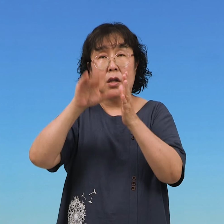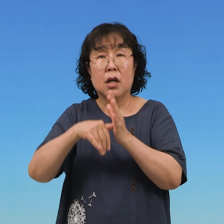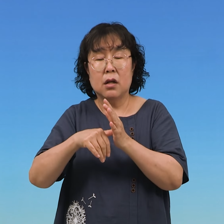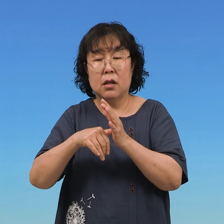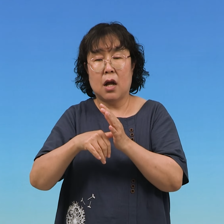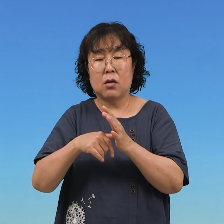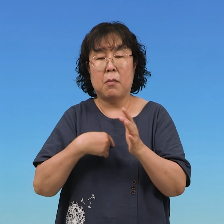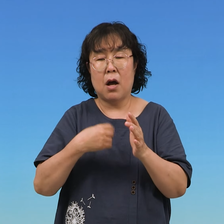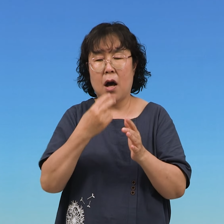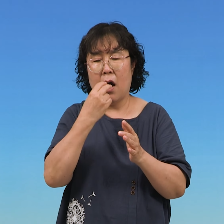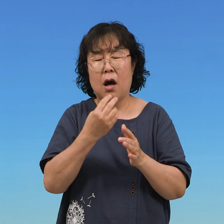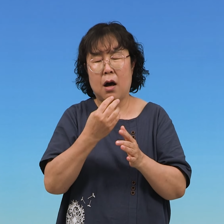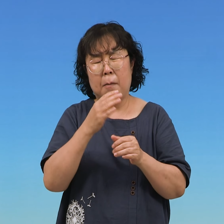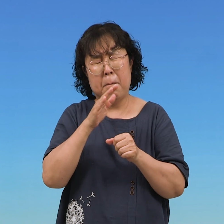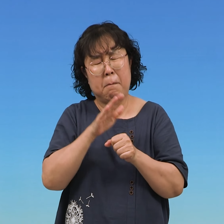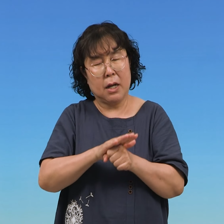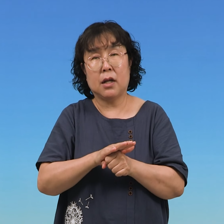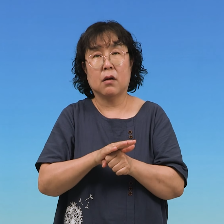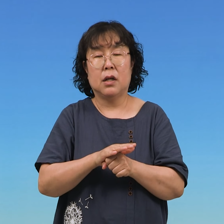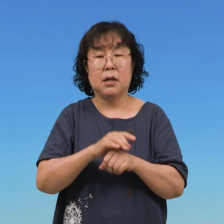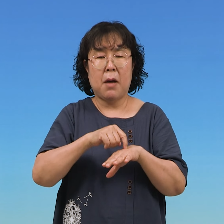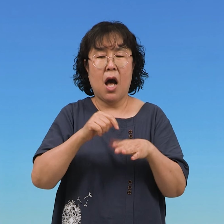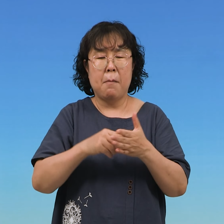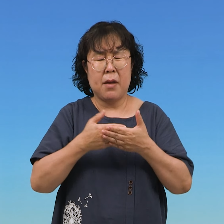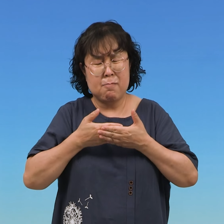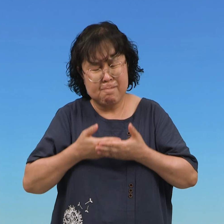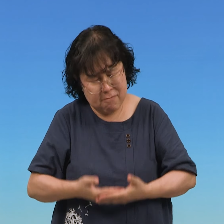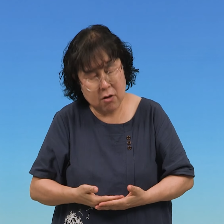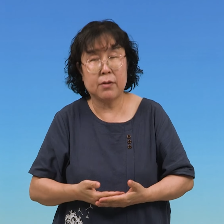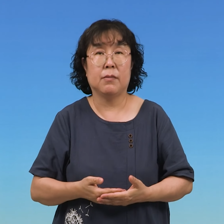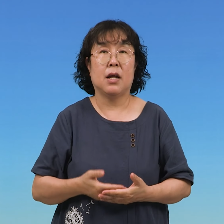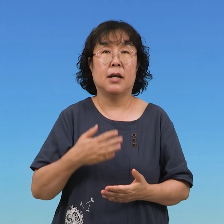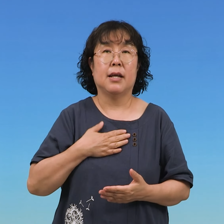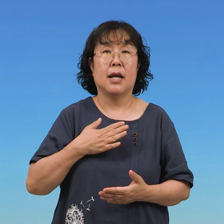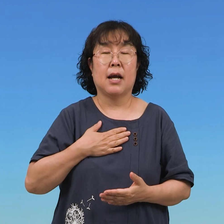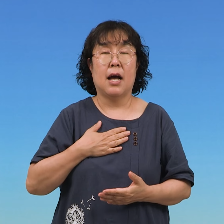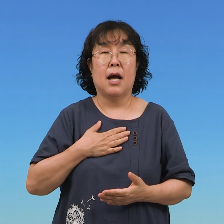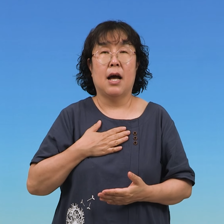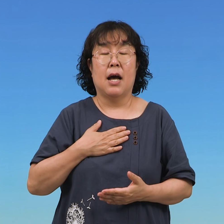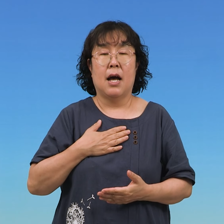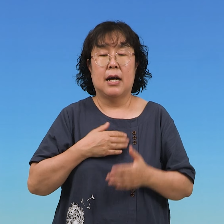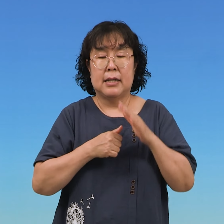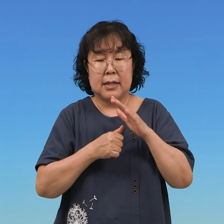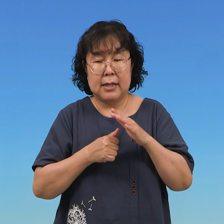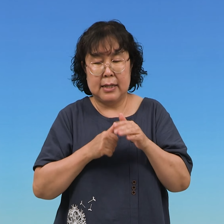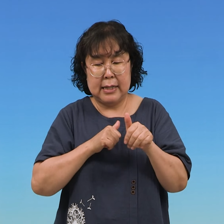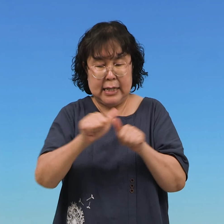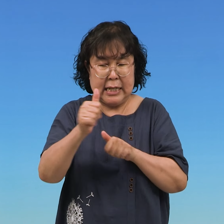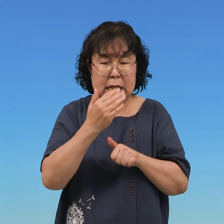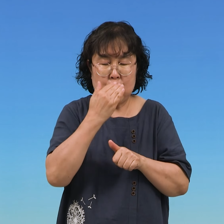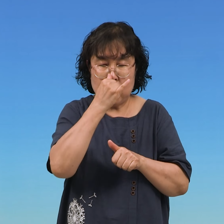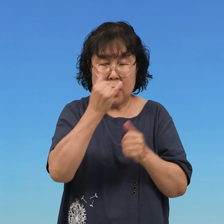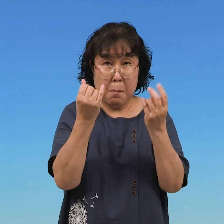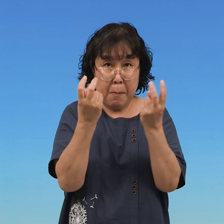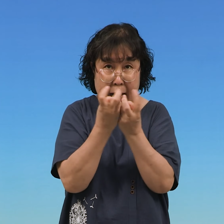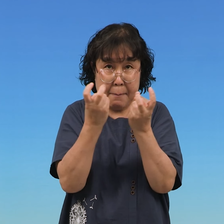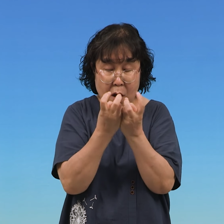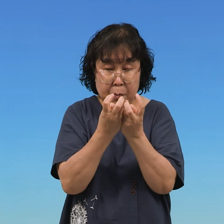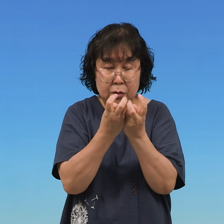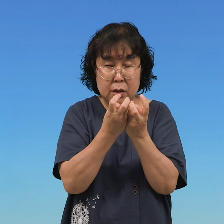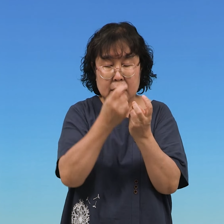숨이 잘 안 쉬어져요. 너무너무 무거워요. 제가 견딜 수 있는 유일한 통로가 있다면